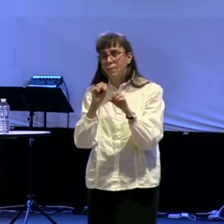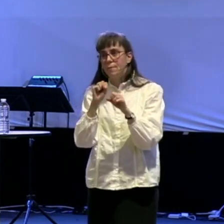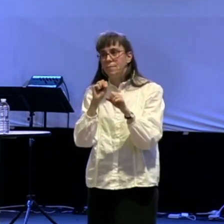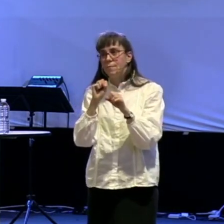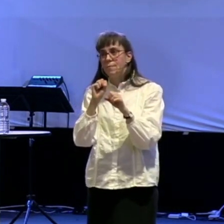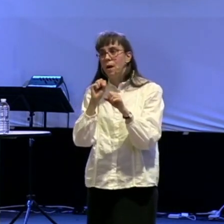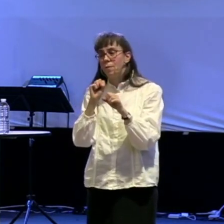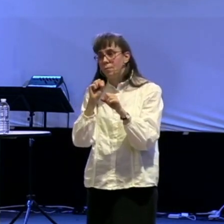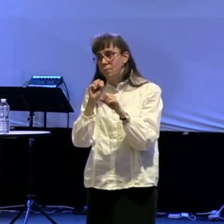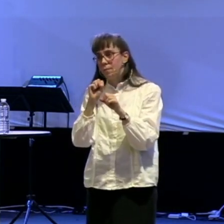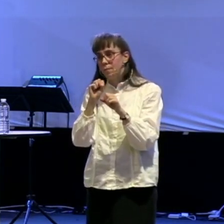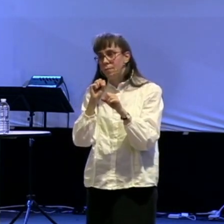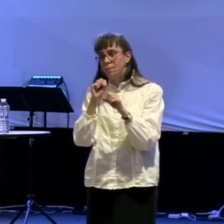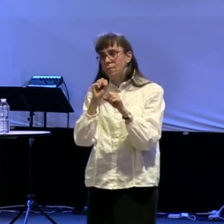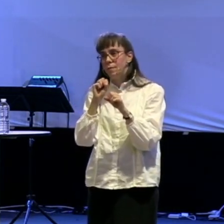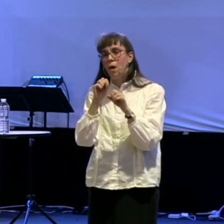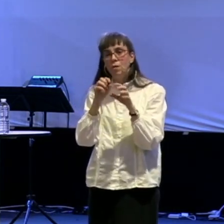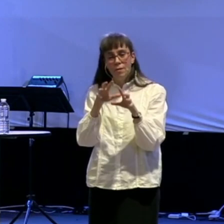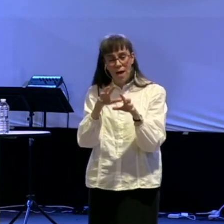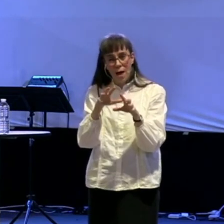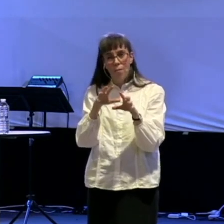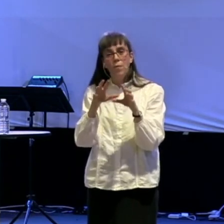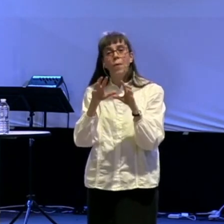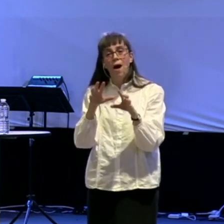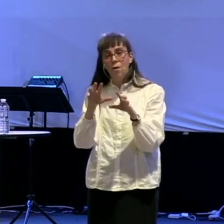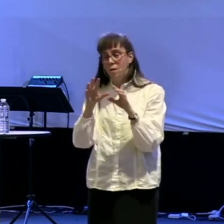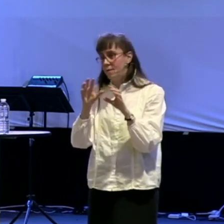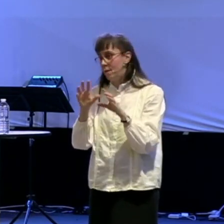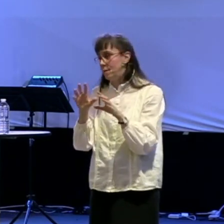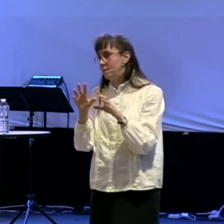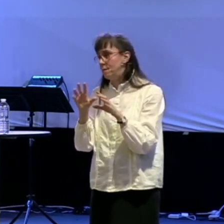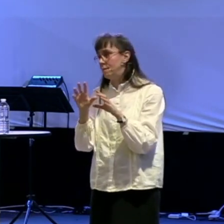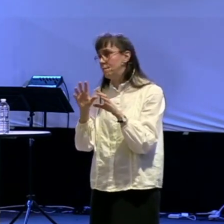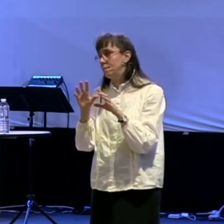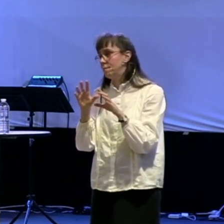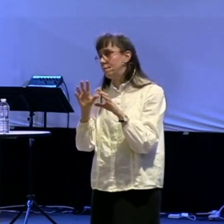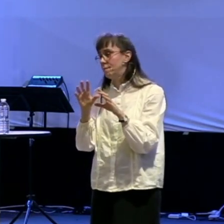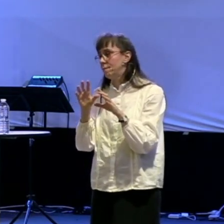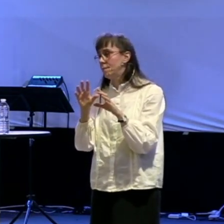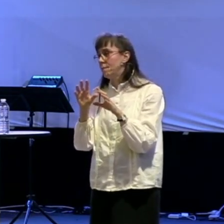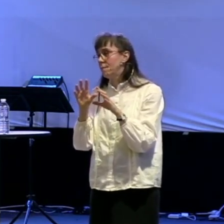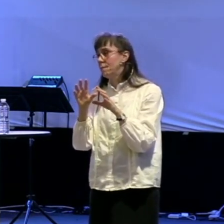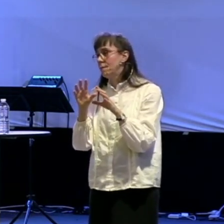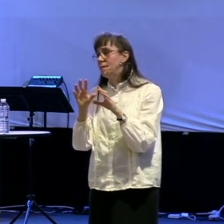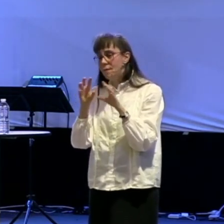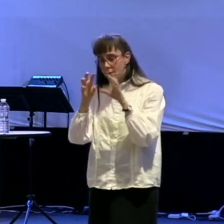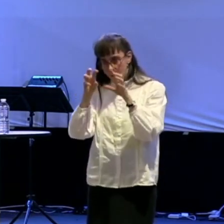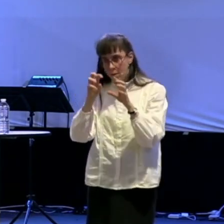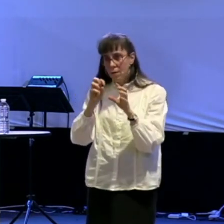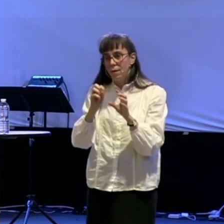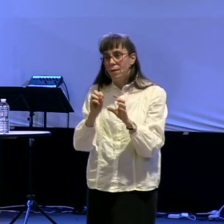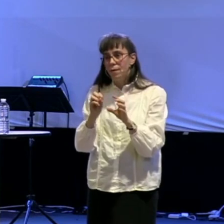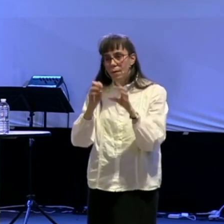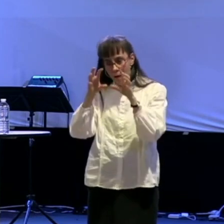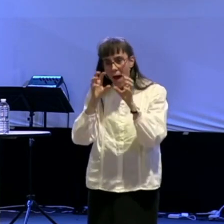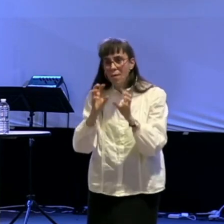temps de la puissance des ténèbres. Now is the time of the power of darkness. Comprenez bien ça. Jésus dit maintenant, l'heure